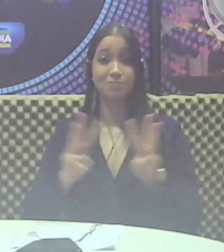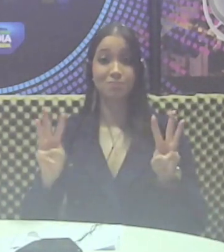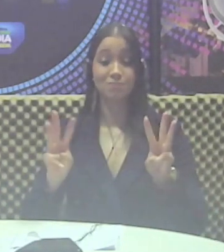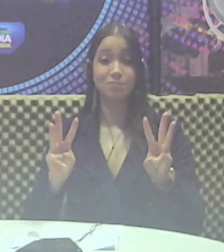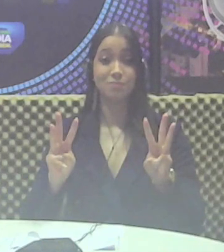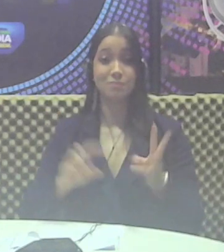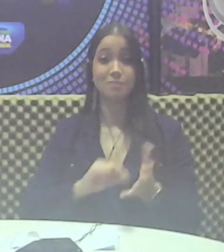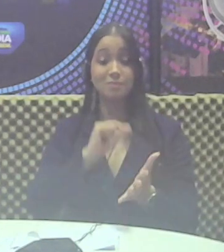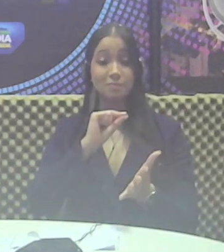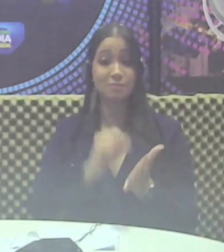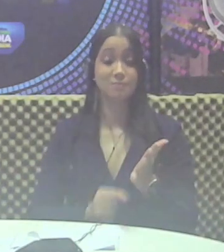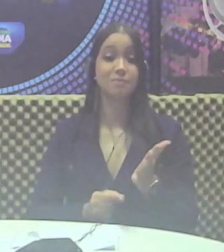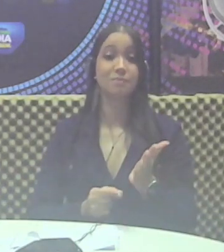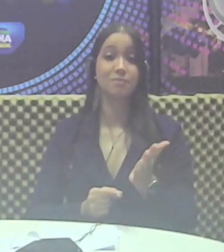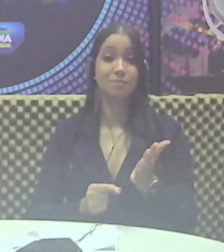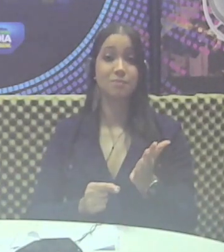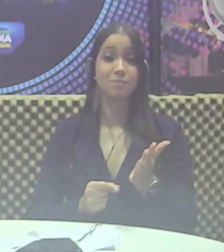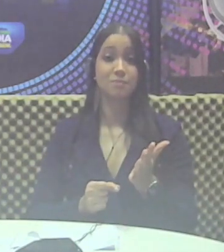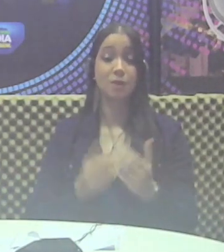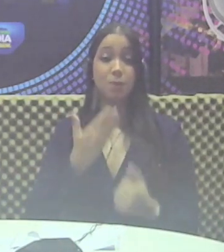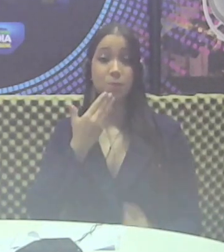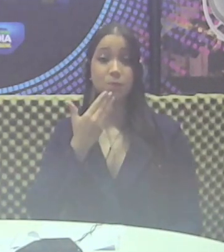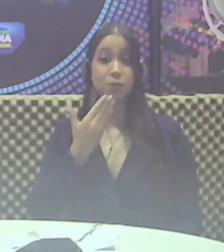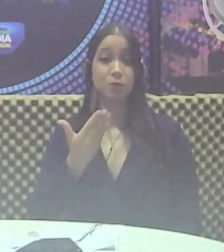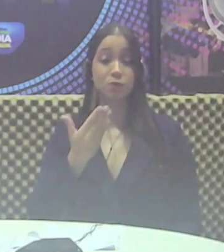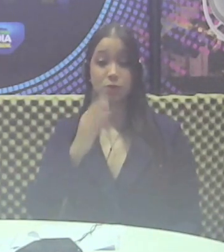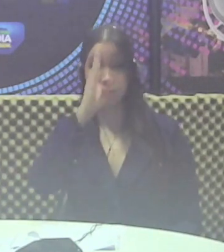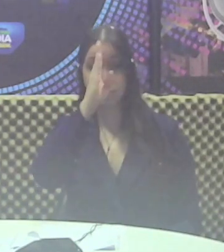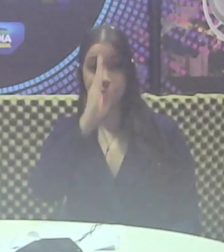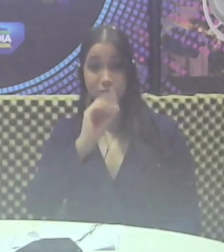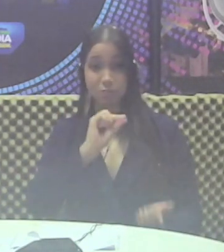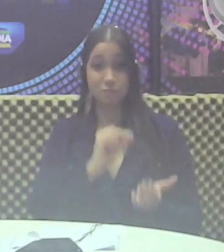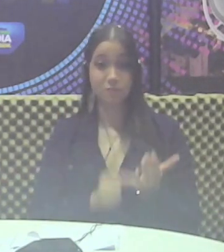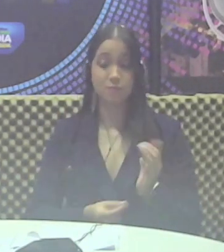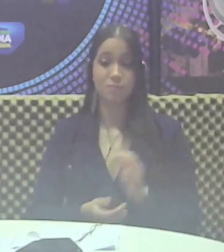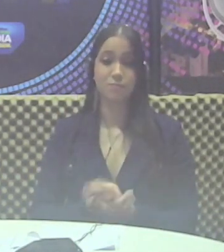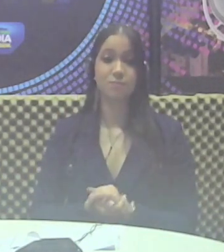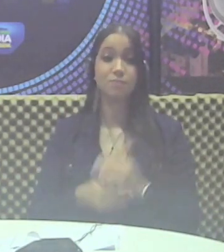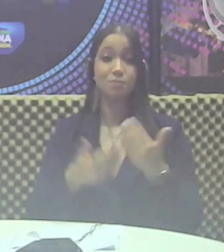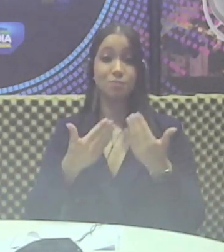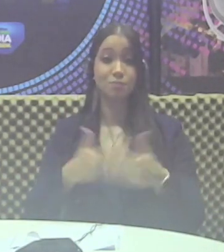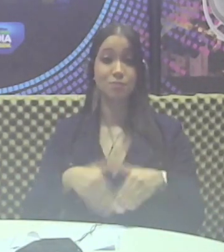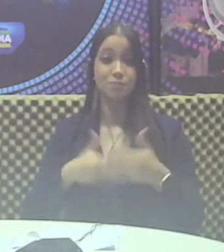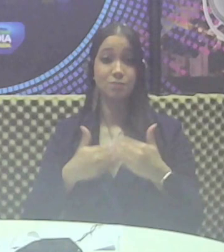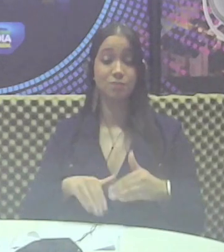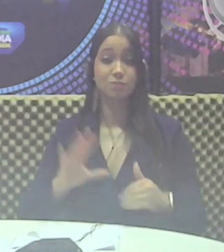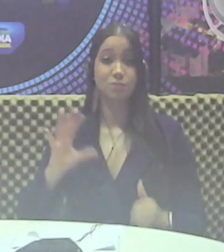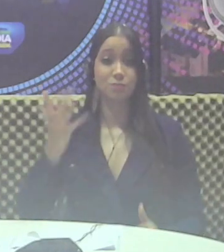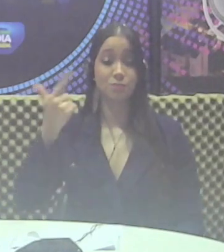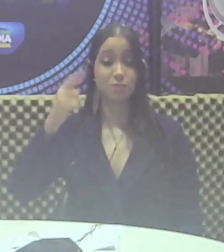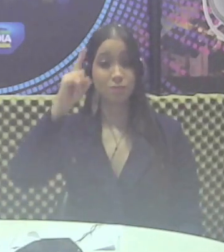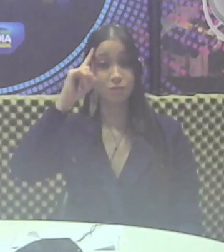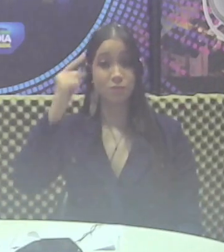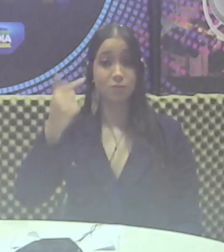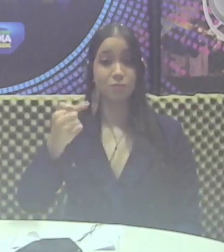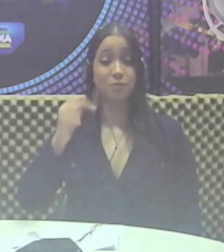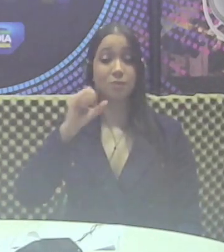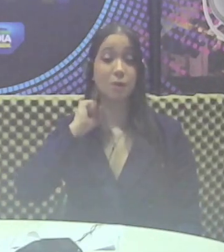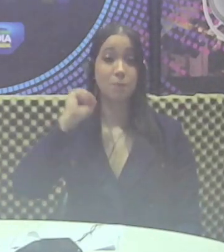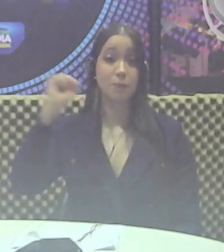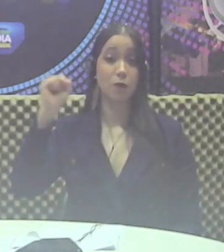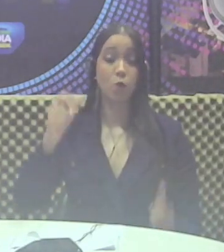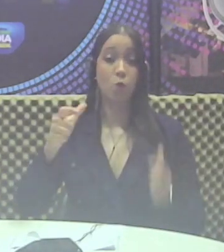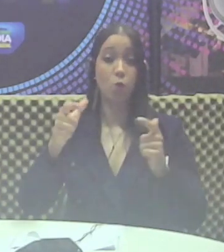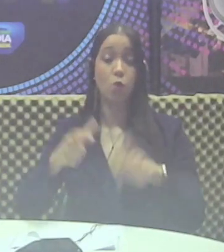ser feitas as inscrições e pedidos de isenção. As provas estão previstas para 7 de abril, em local